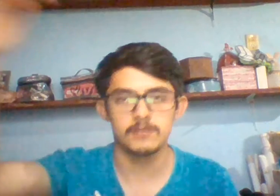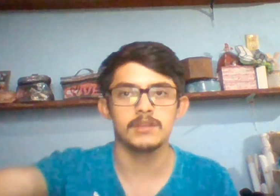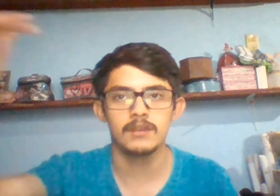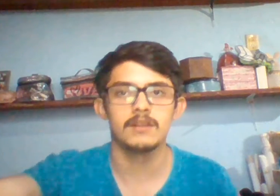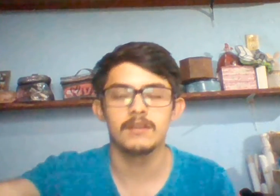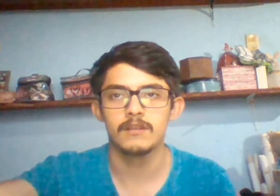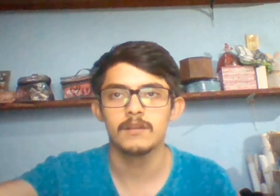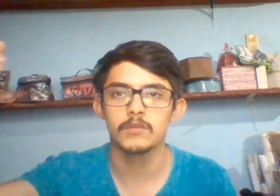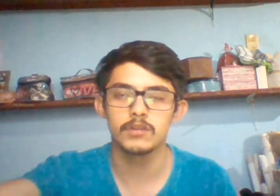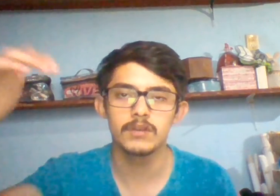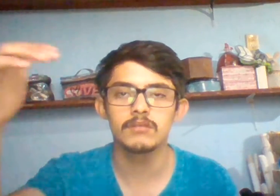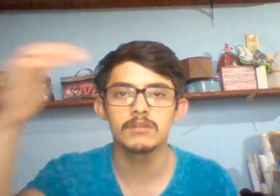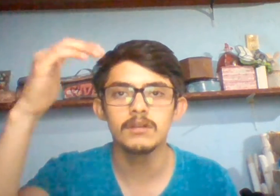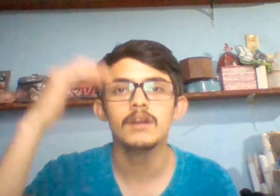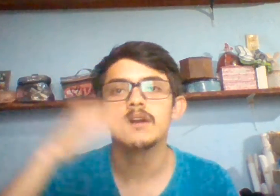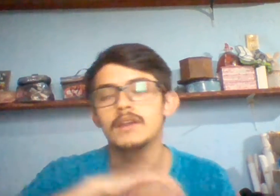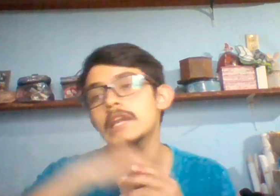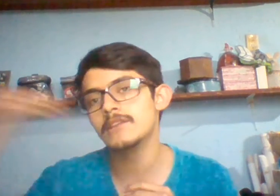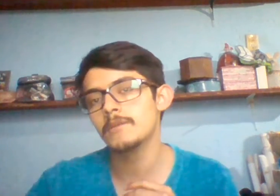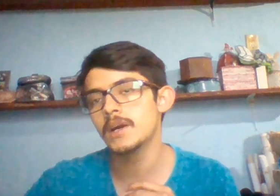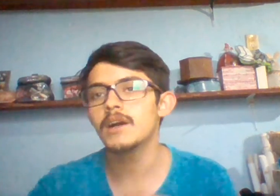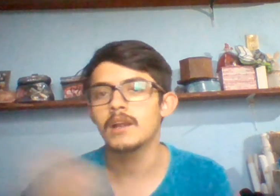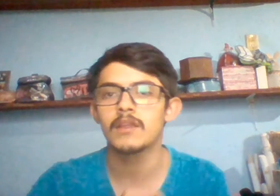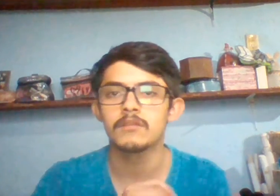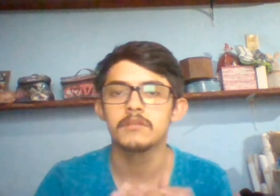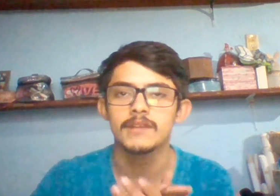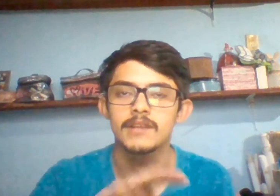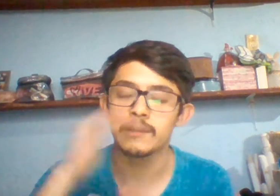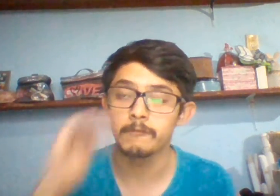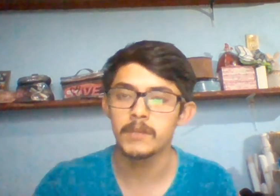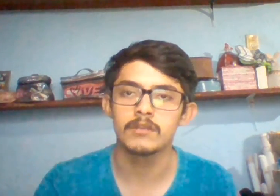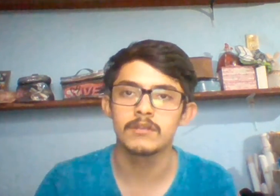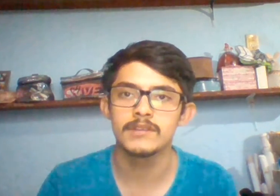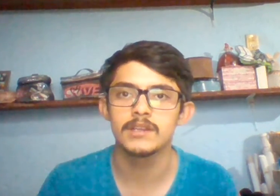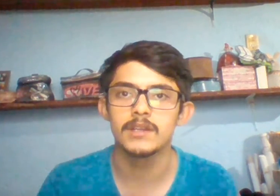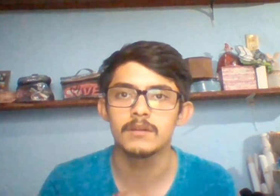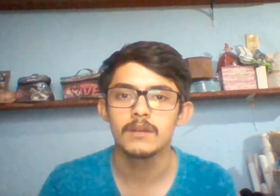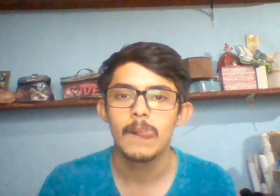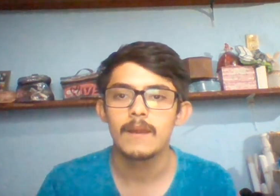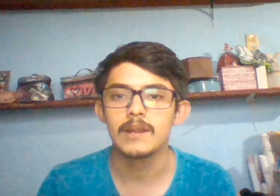velocidad del motor reductor, y se va al lado donde está el menor, la